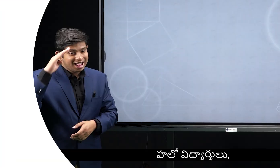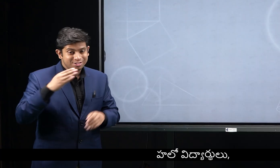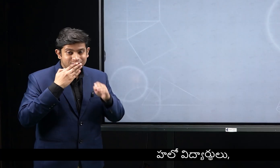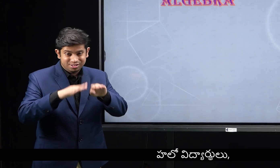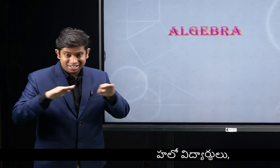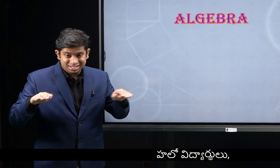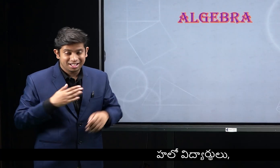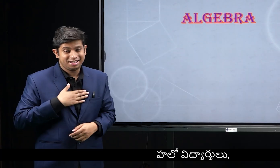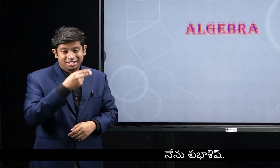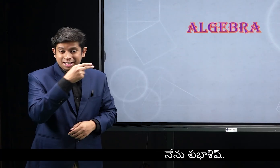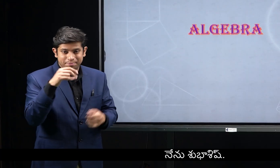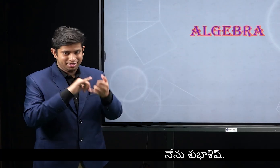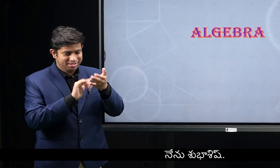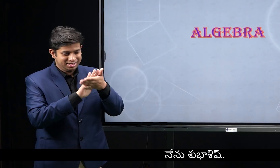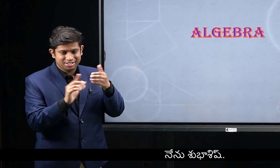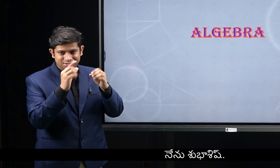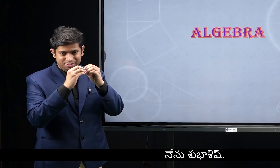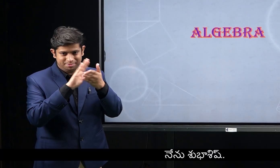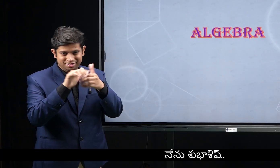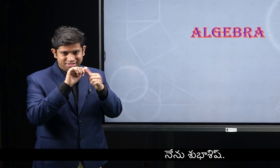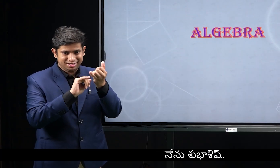హలో స్టూడెంట్స్, నేను సుభాషిణి.